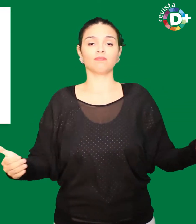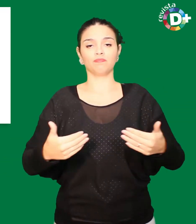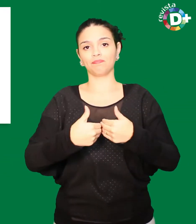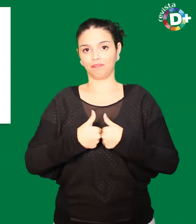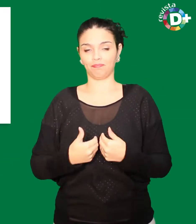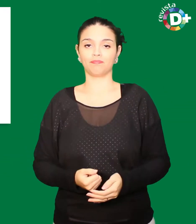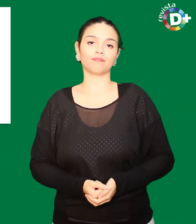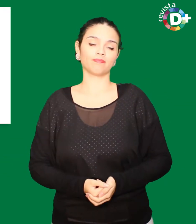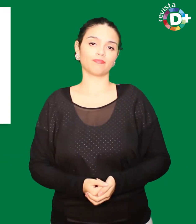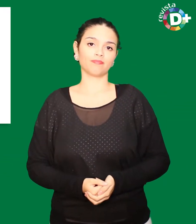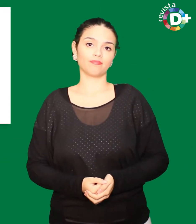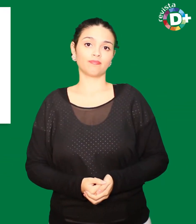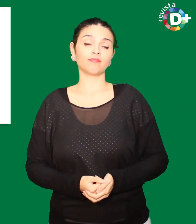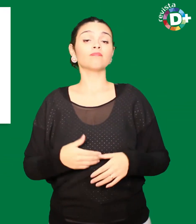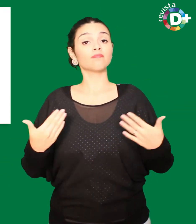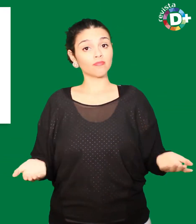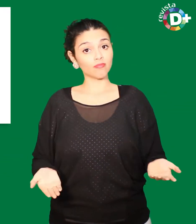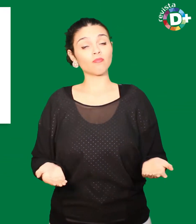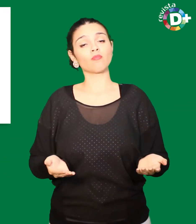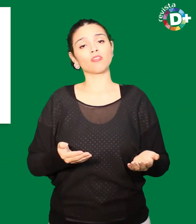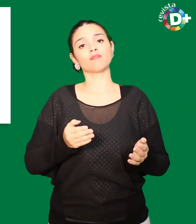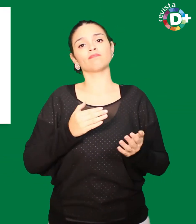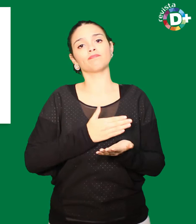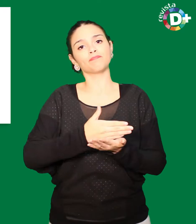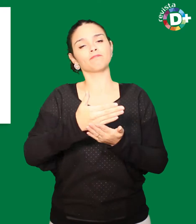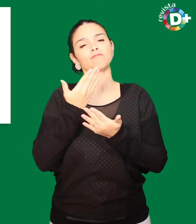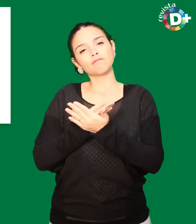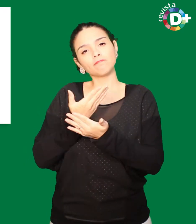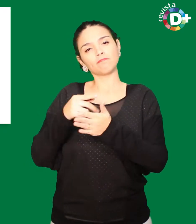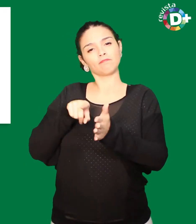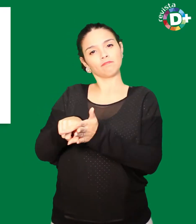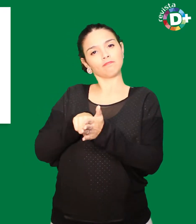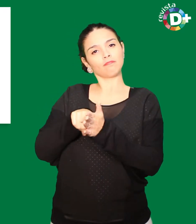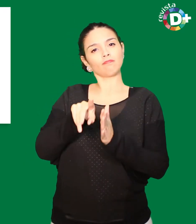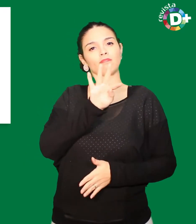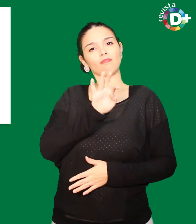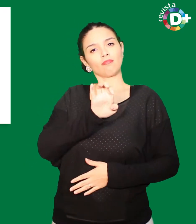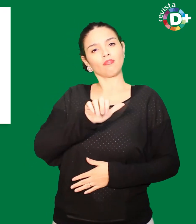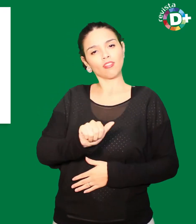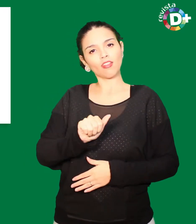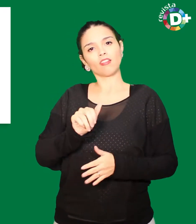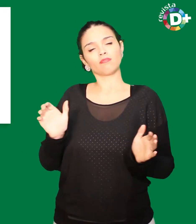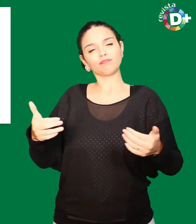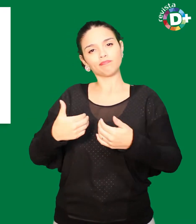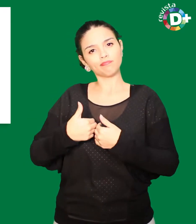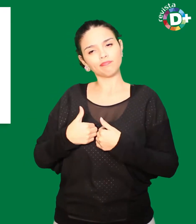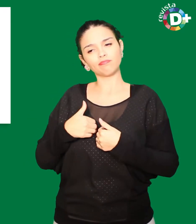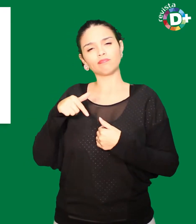autista, TEA. Desde então, passou a estudar sobre TEA e a vivenciar questões associadas a